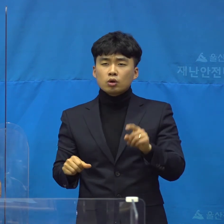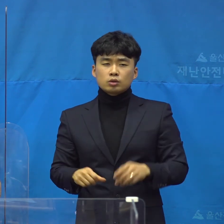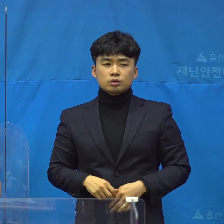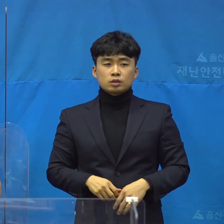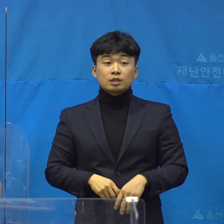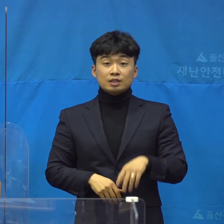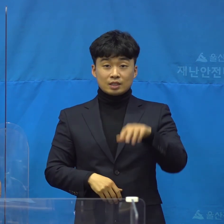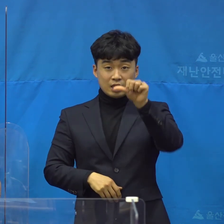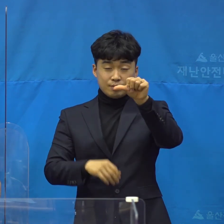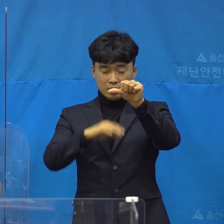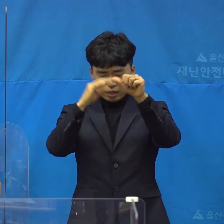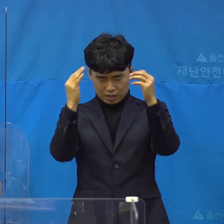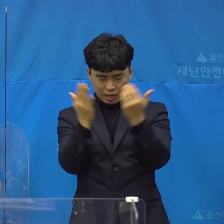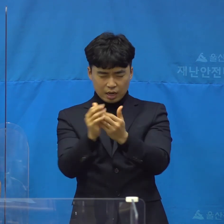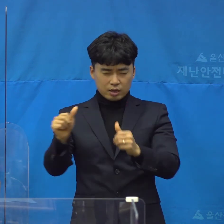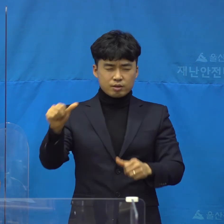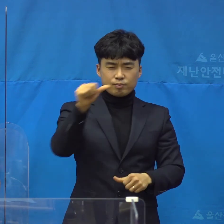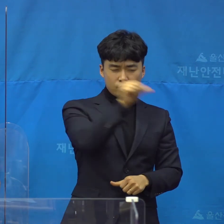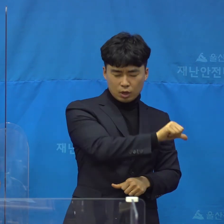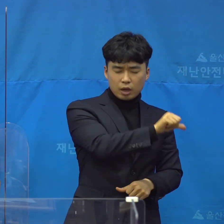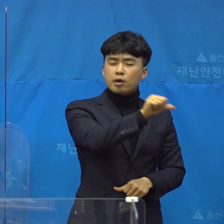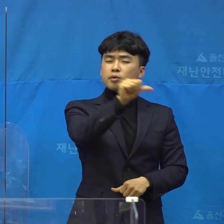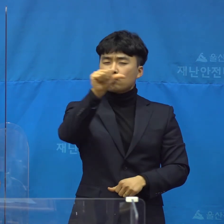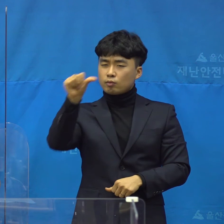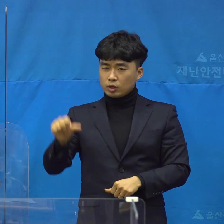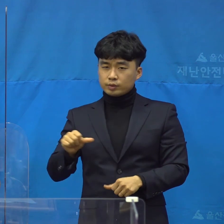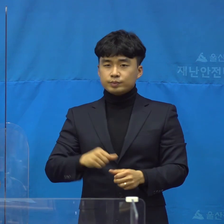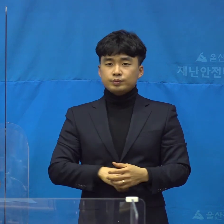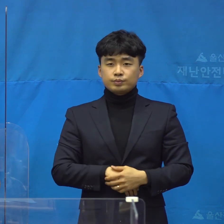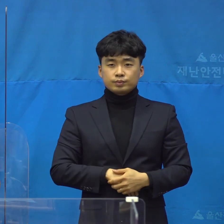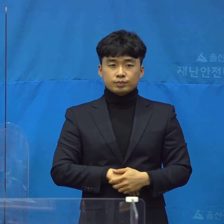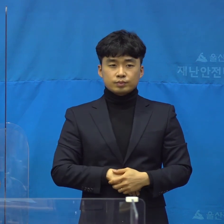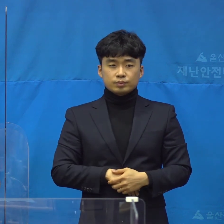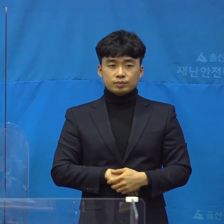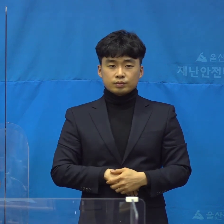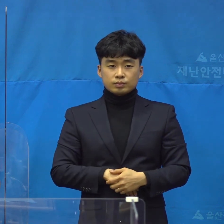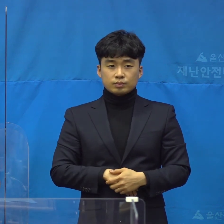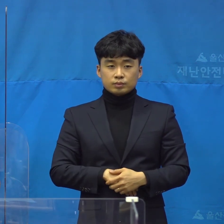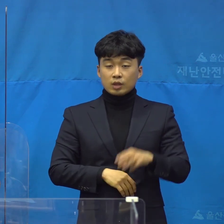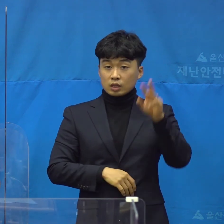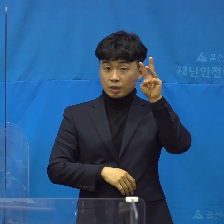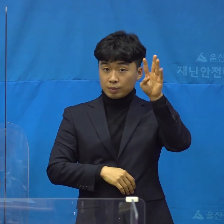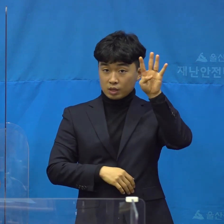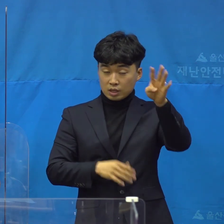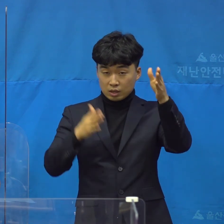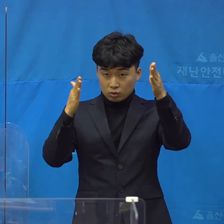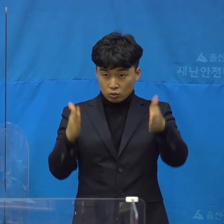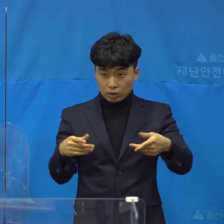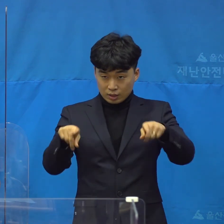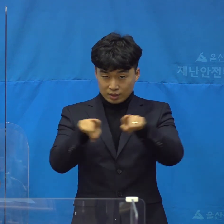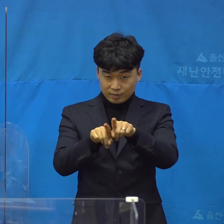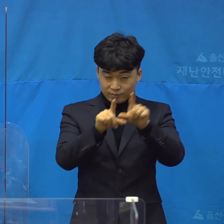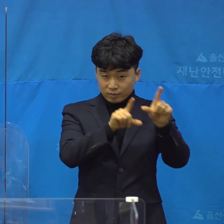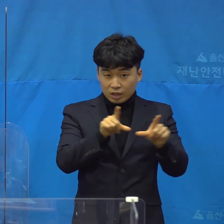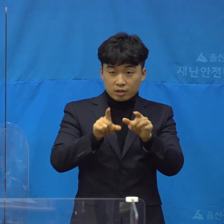일가족이 같이 있다가 같이 왔습니다. 아버지 차로. 아버지 차로 다섯 분이 다 3박 4일 거기서